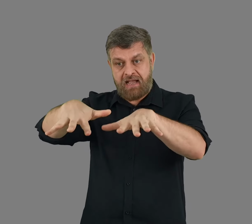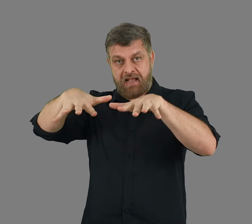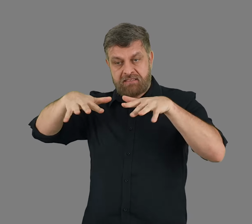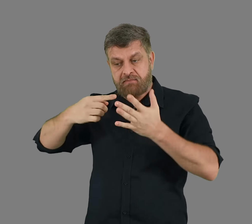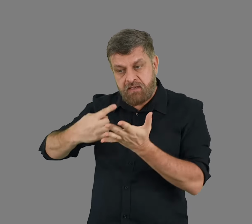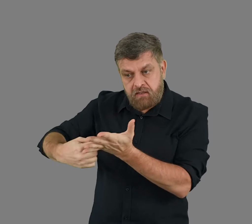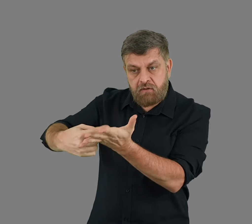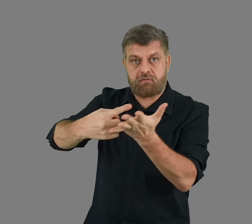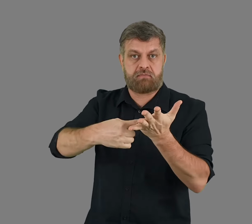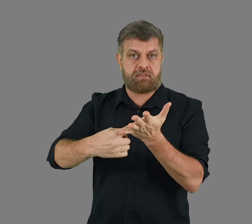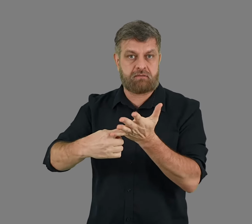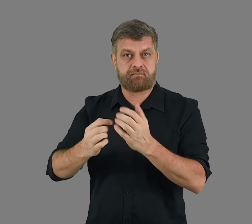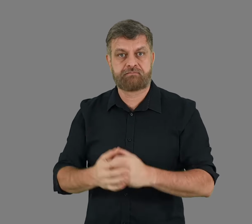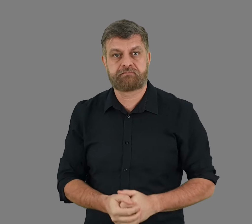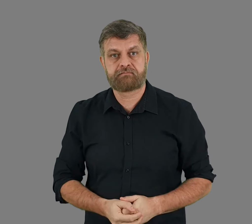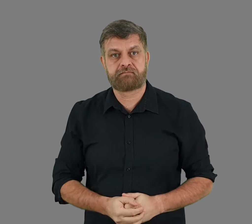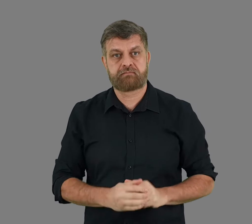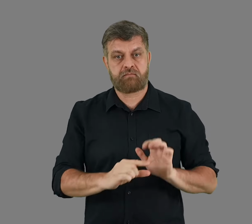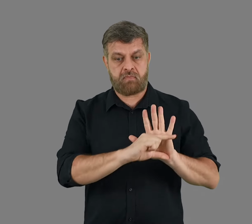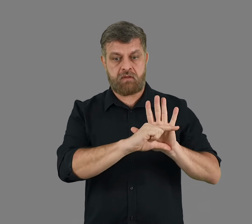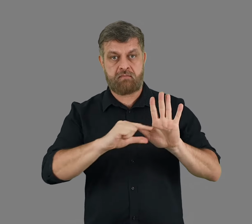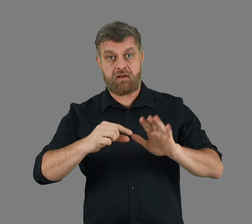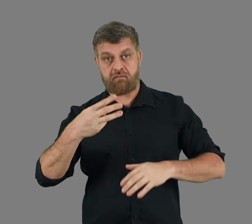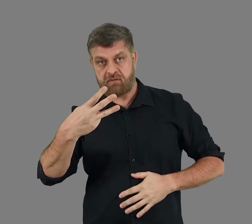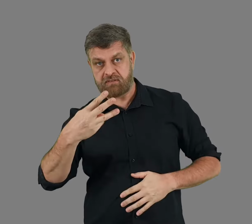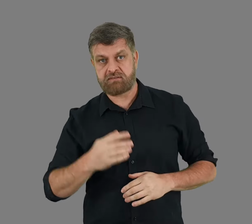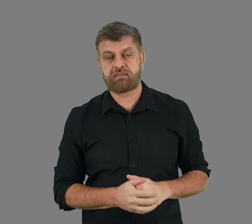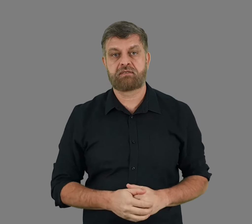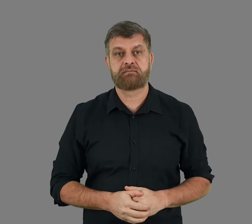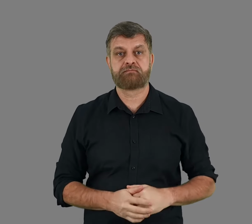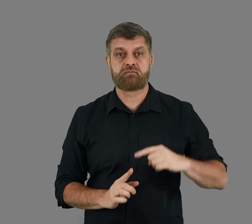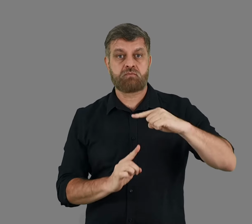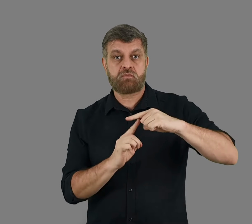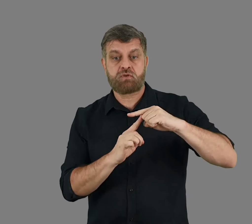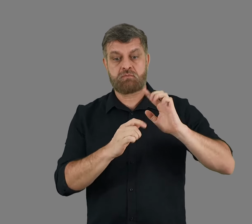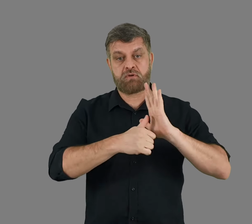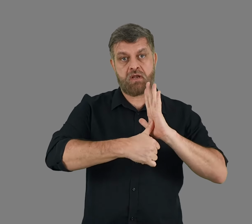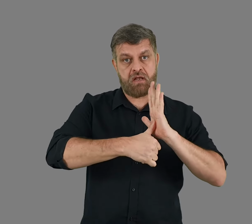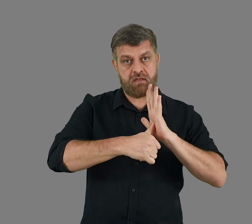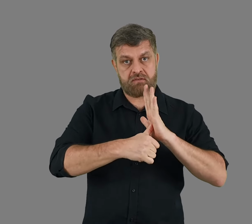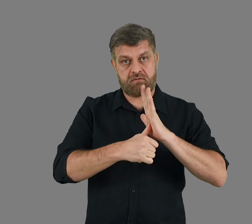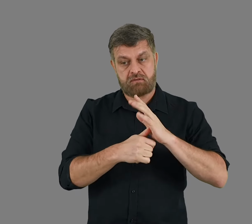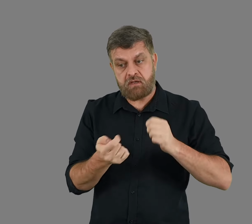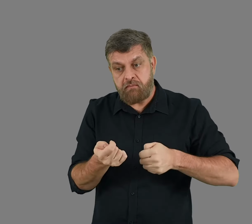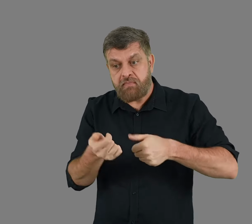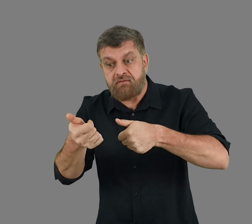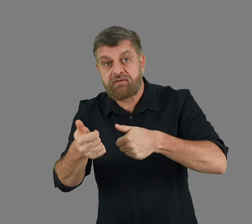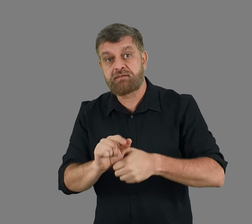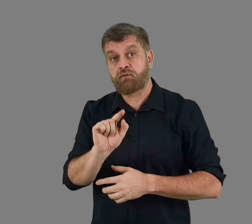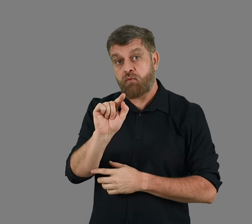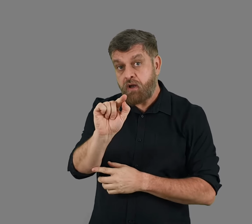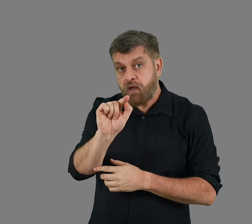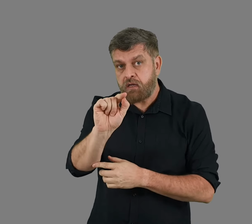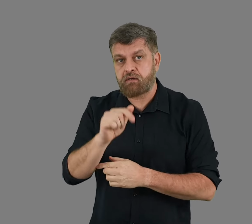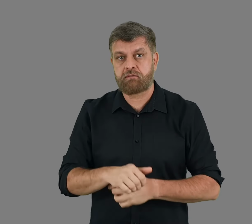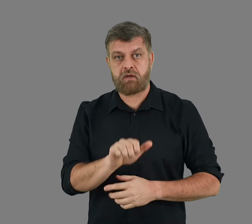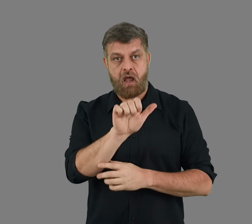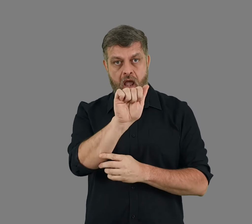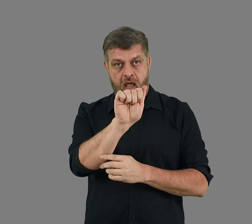Geral. Parágrafo 3º. Os tipos de associados beneficiados são: a. Associado